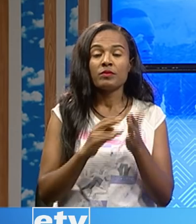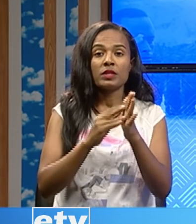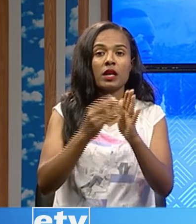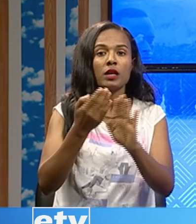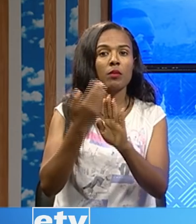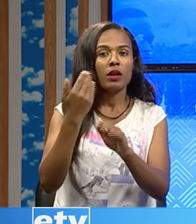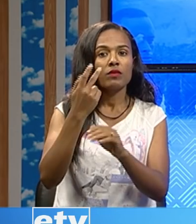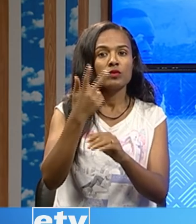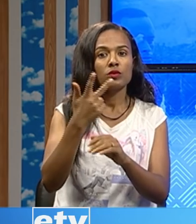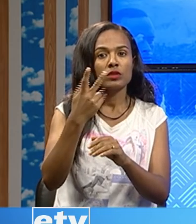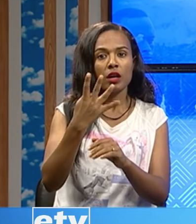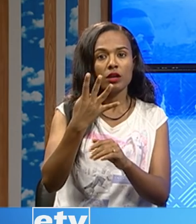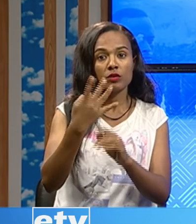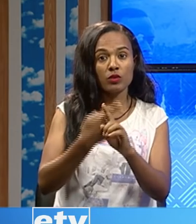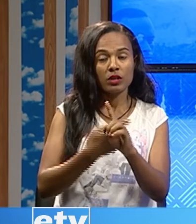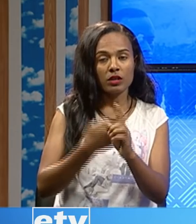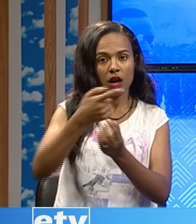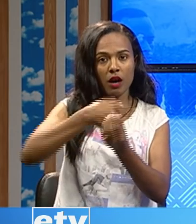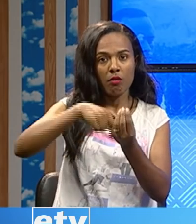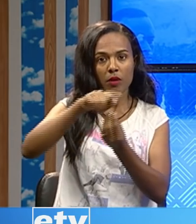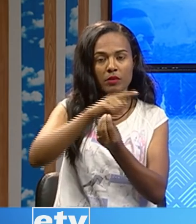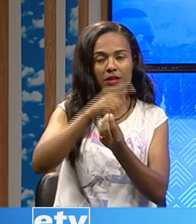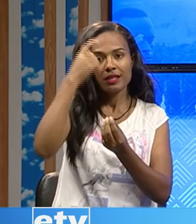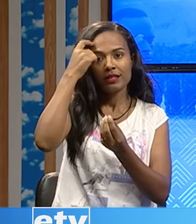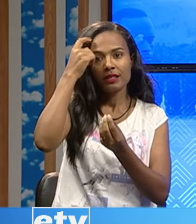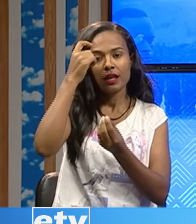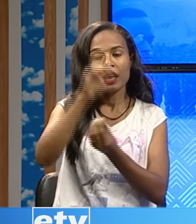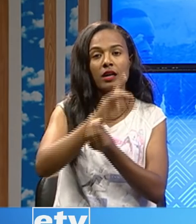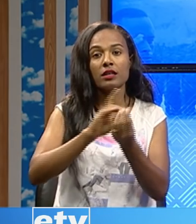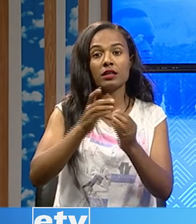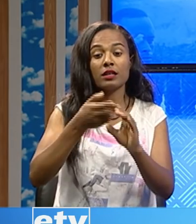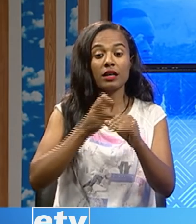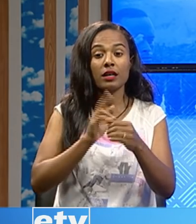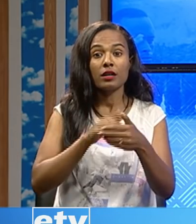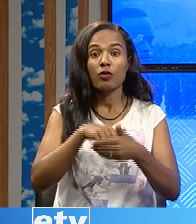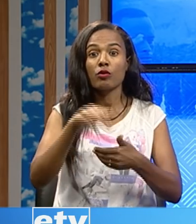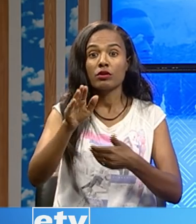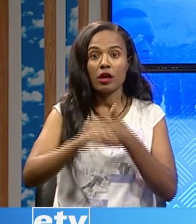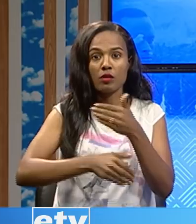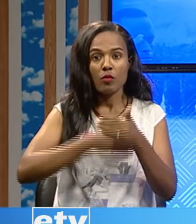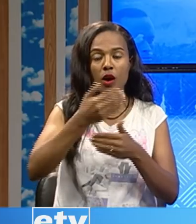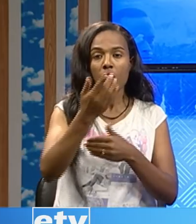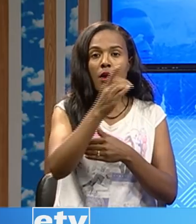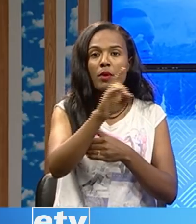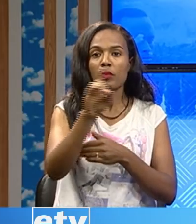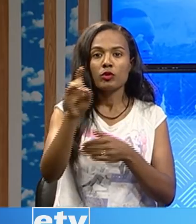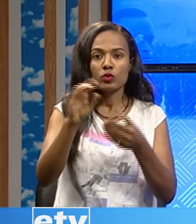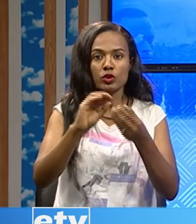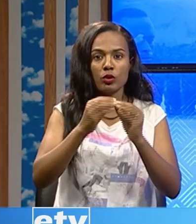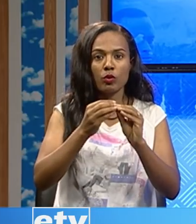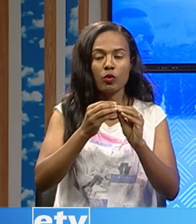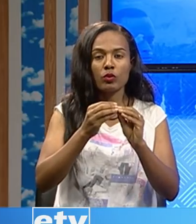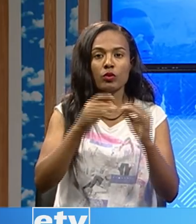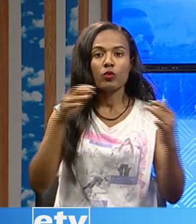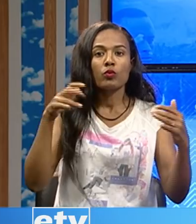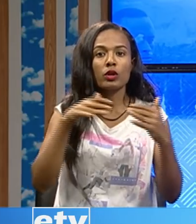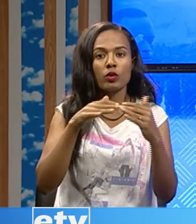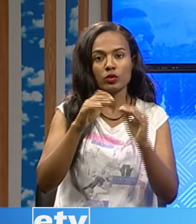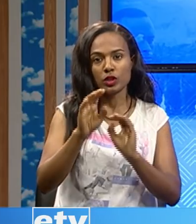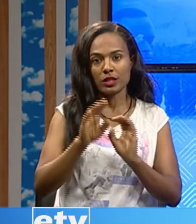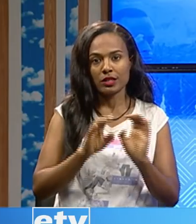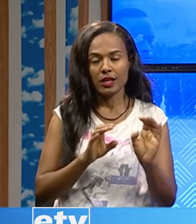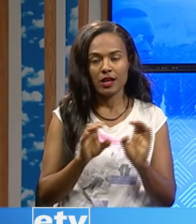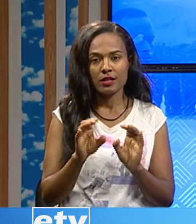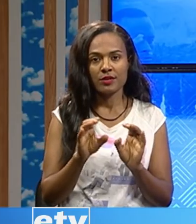ባለፉት 3 4 ወር ገደማ ትግራይ ክልል ለቀን ከወጣን በኋላ በመቶዎች የሚቆጠሩ ውጊያዎች አካሂደናል።